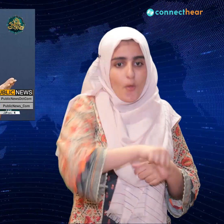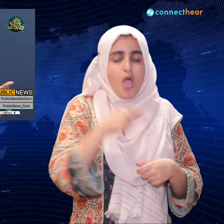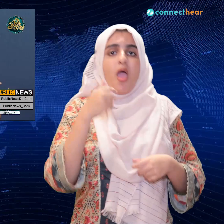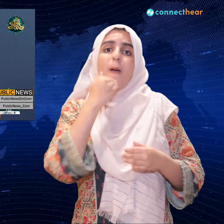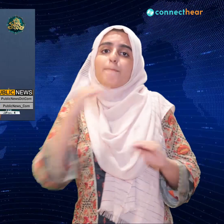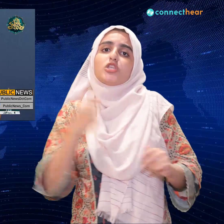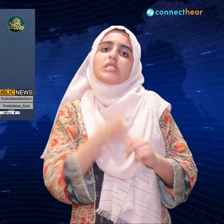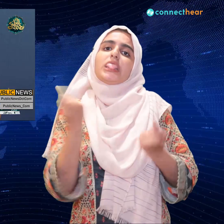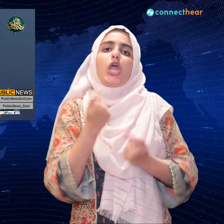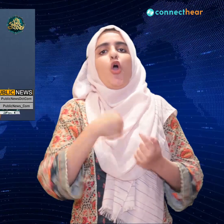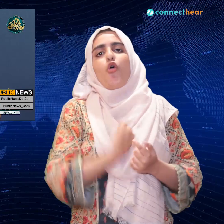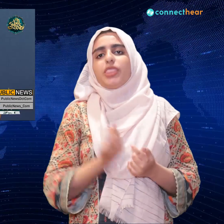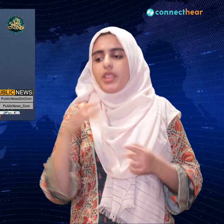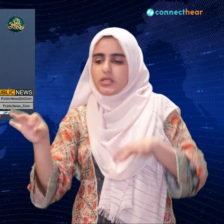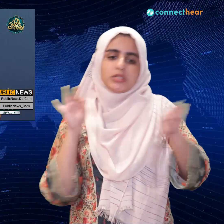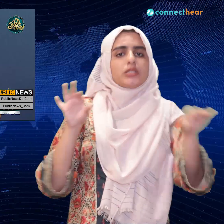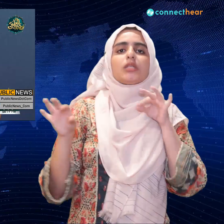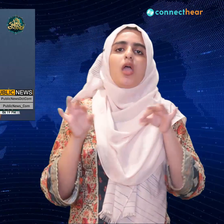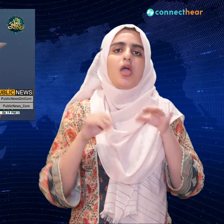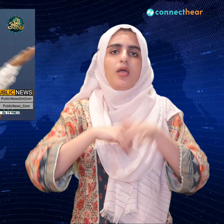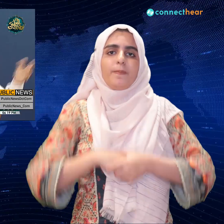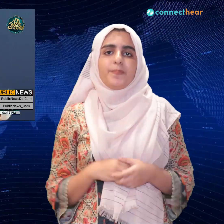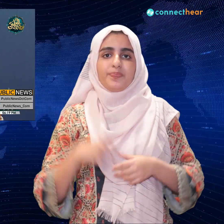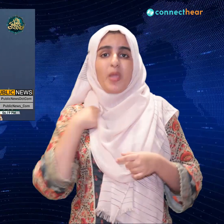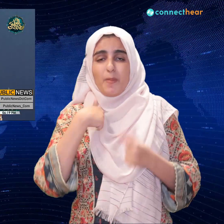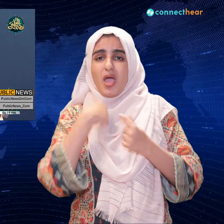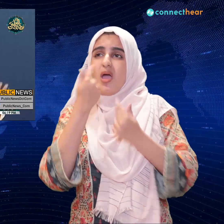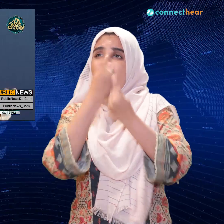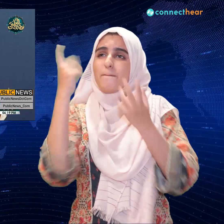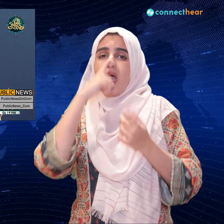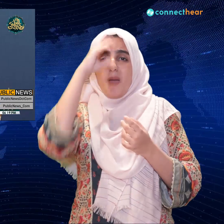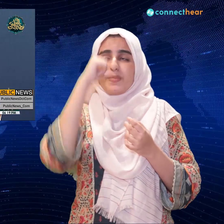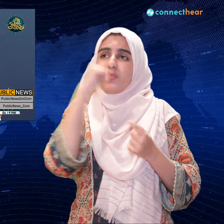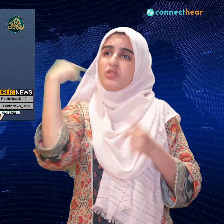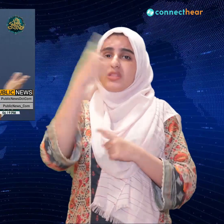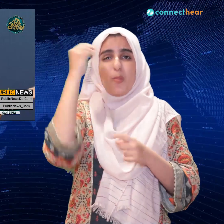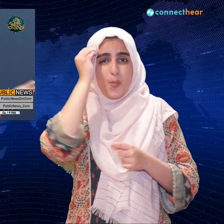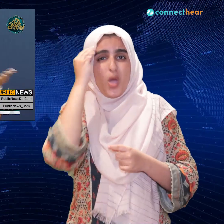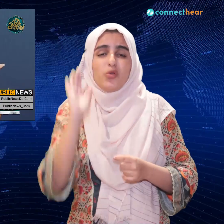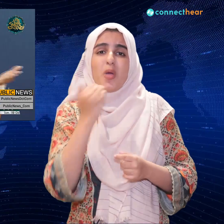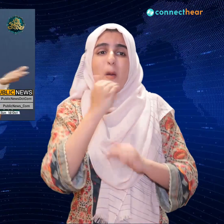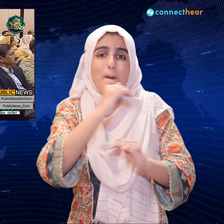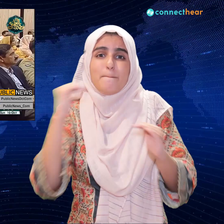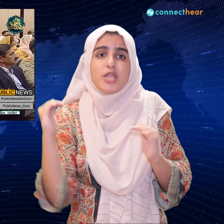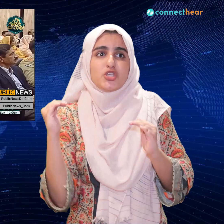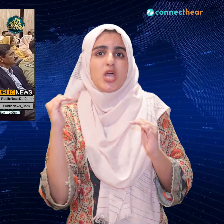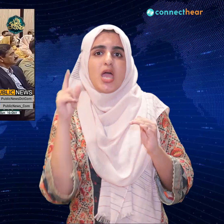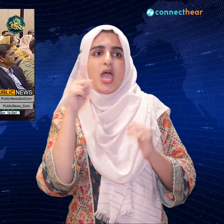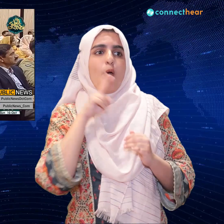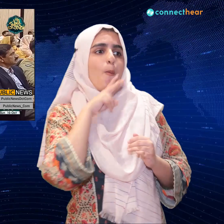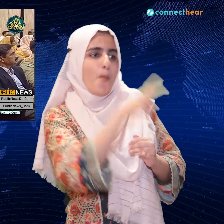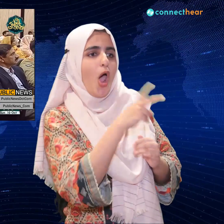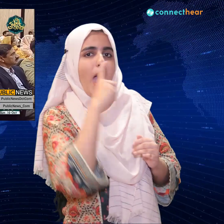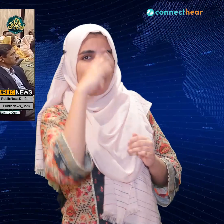تو میں آپ کو یقین دلاتا ہوں کہ یہ میرے کئی ماں باپ اگر دیکھ رہے ہوں گے ان کو پتہ ہے کہ وہ بچے، وہ جب ماں باپ کہتے ہوں گے نا